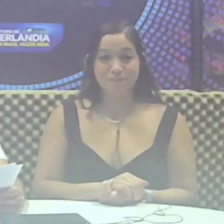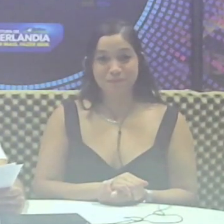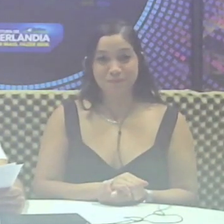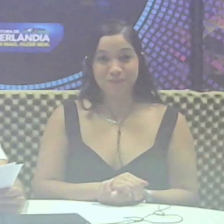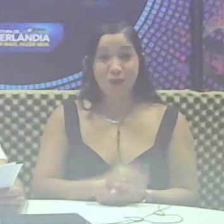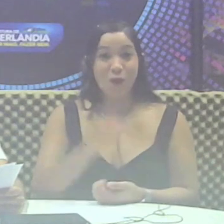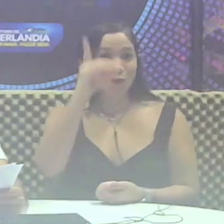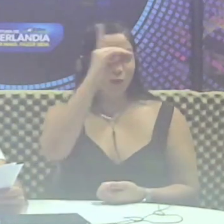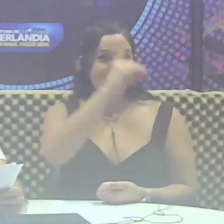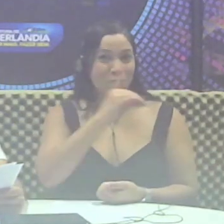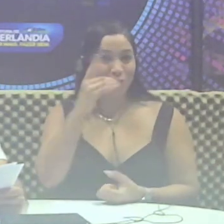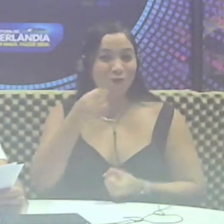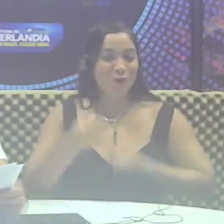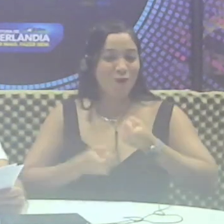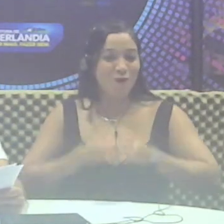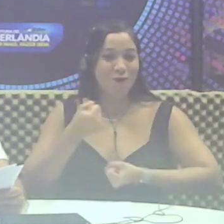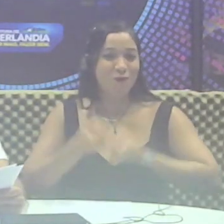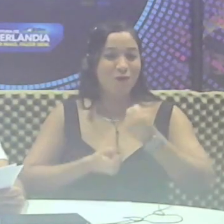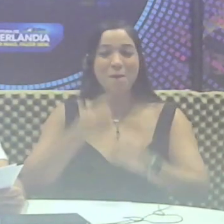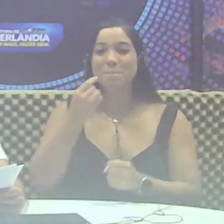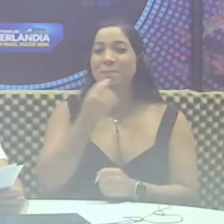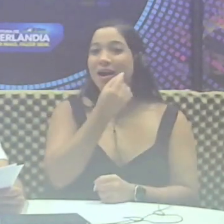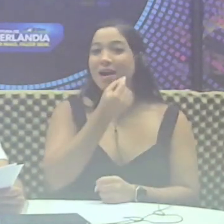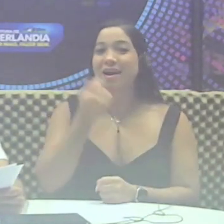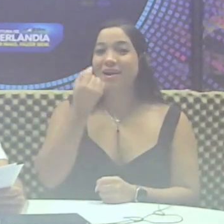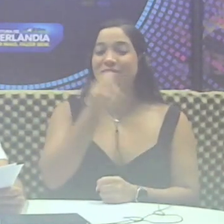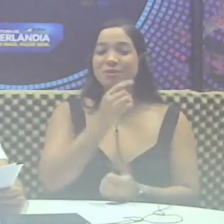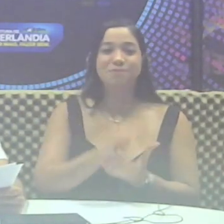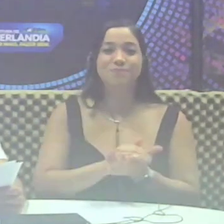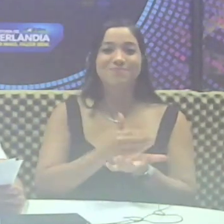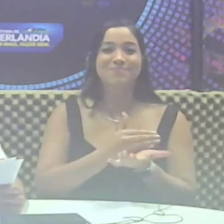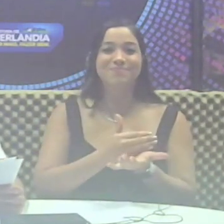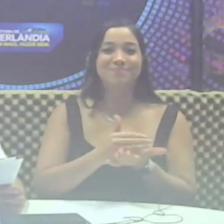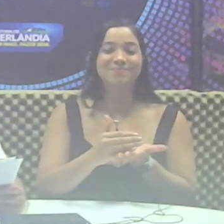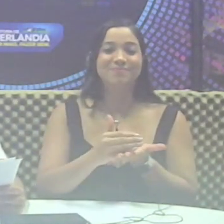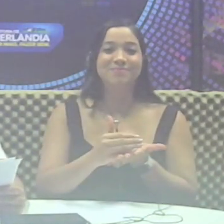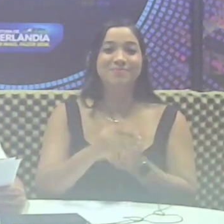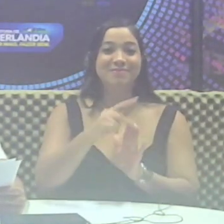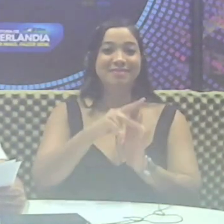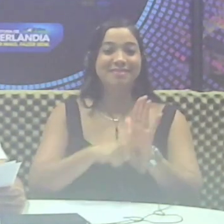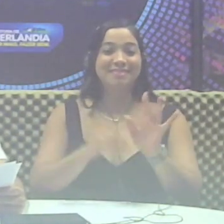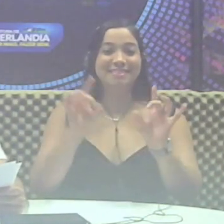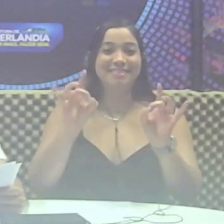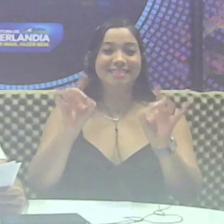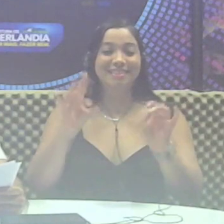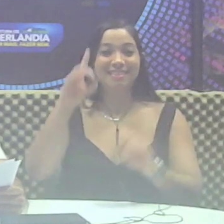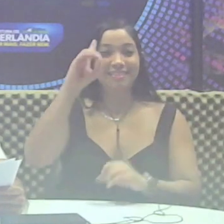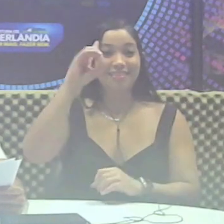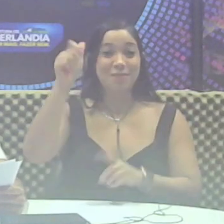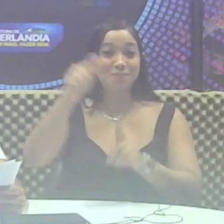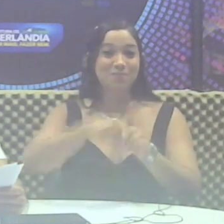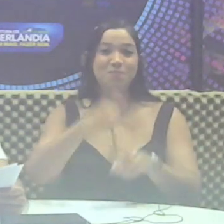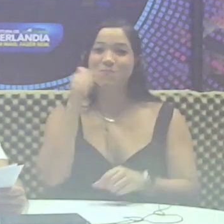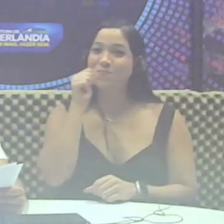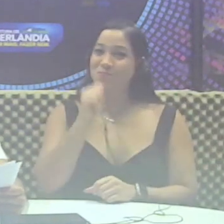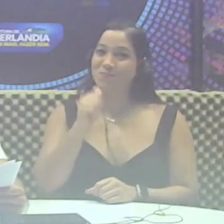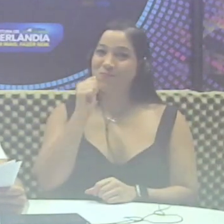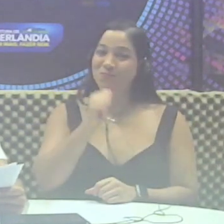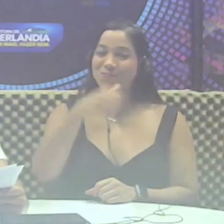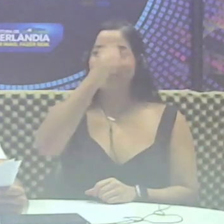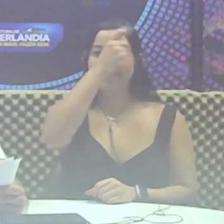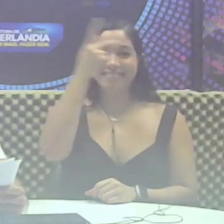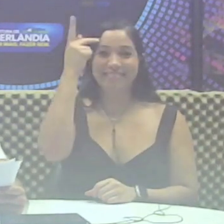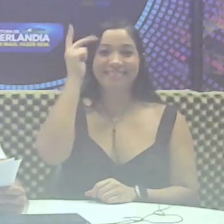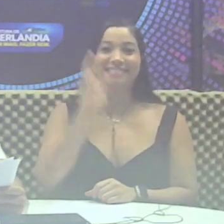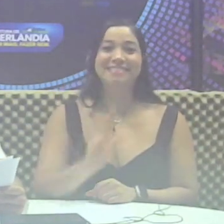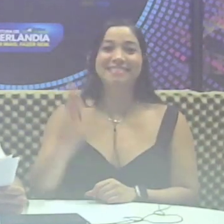E domingo é dia de caminhada do batom. Marcando o início da programação especial em comemoração ao Mês das Mulheres, a Prefeitura